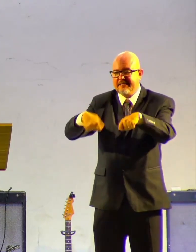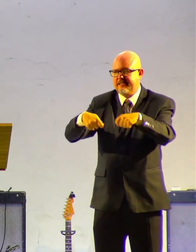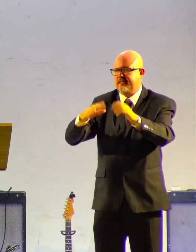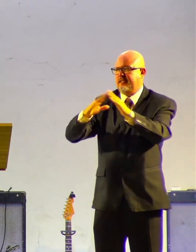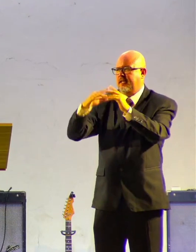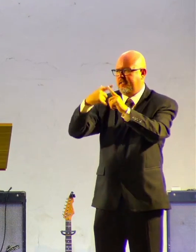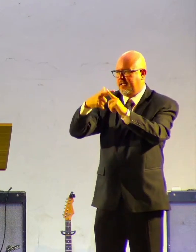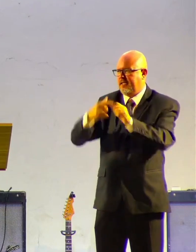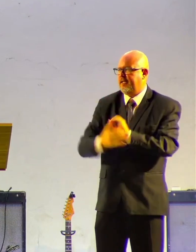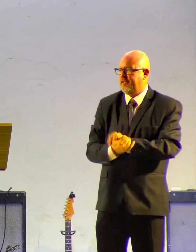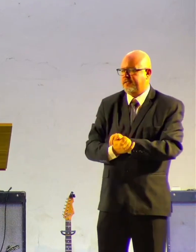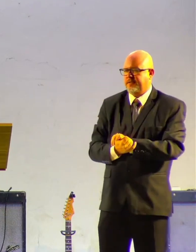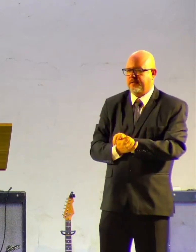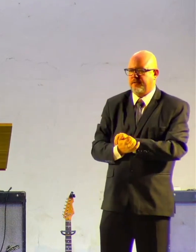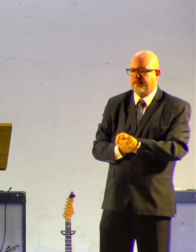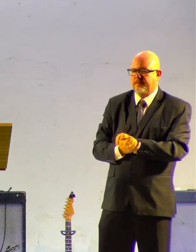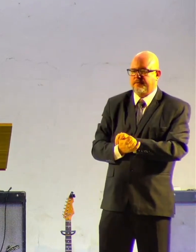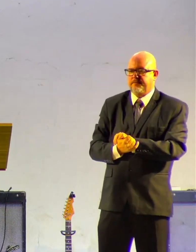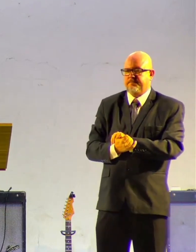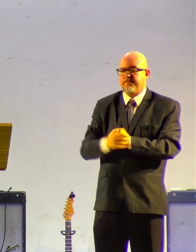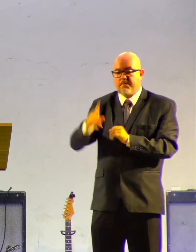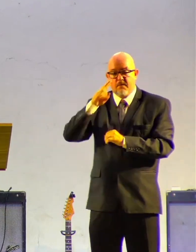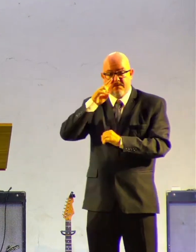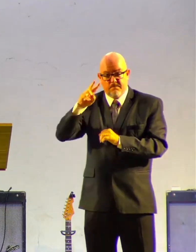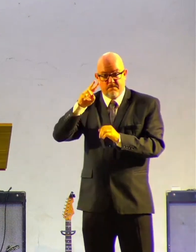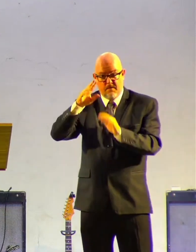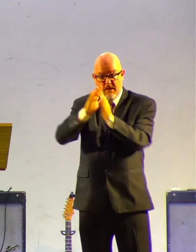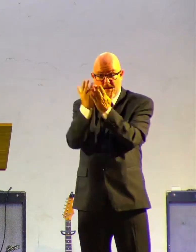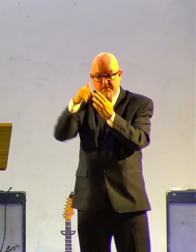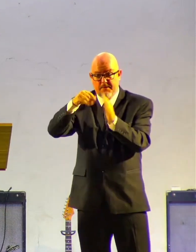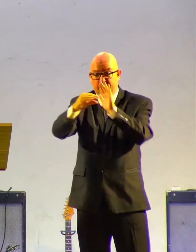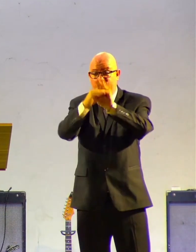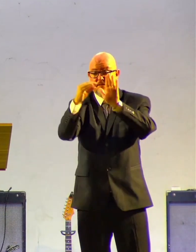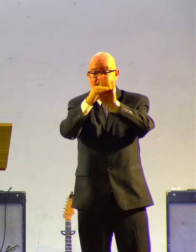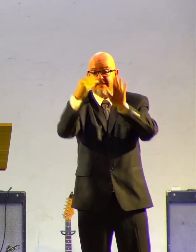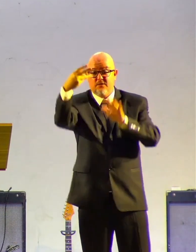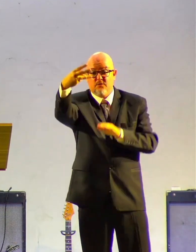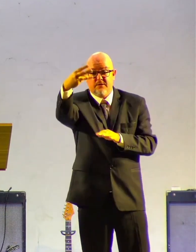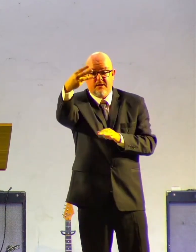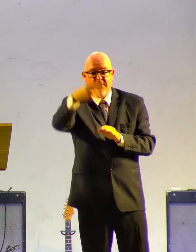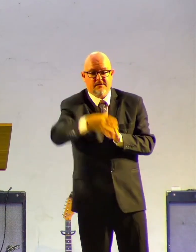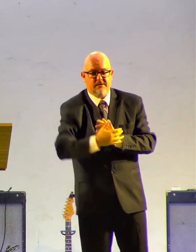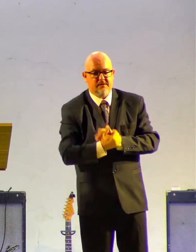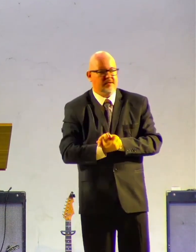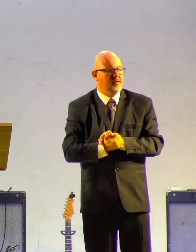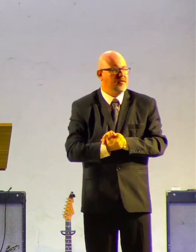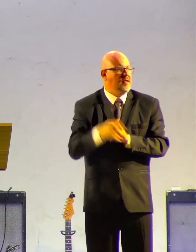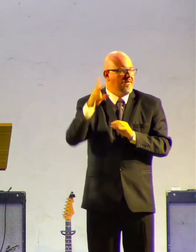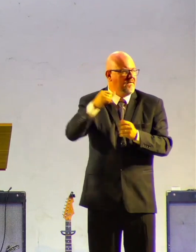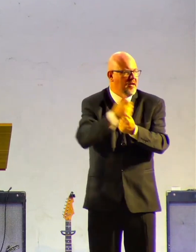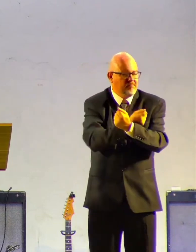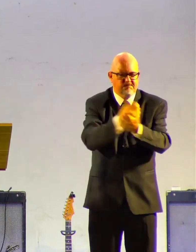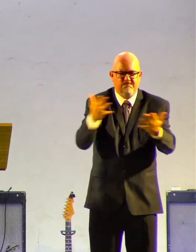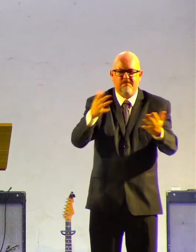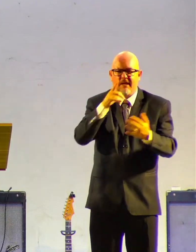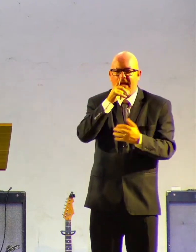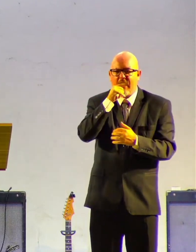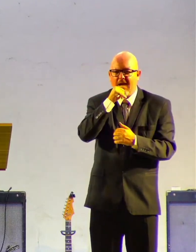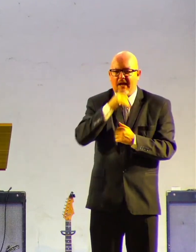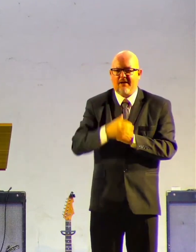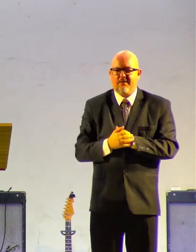igreja. Volte os seus olhos de novo comigo para o versículo 3: porque derramarei água sobre o